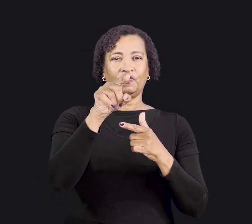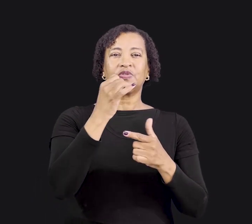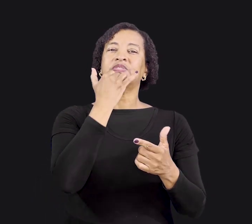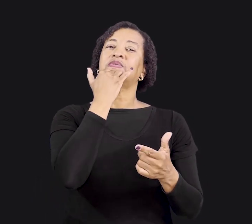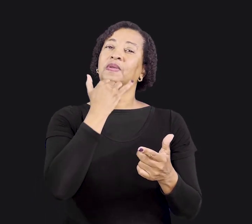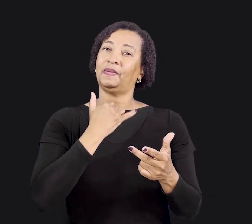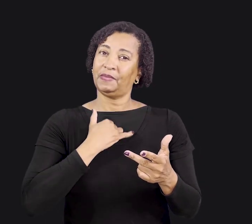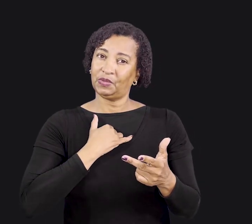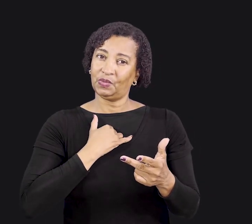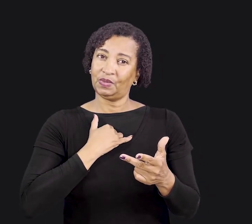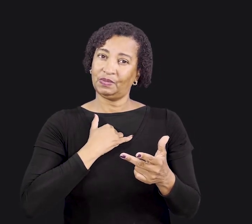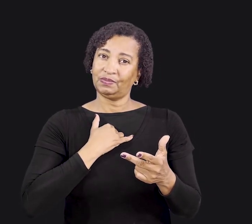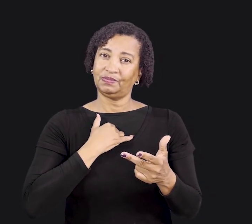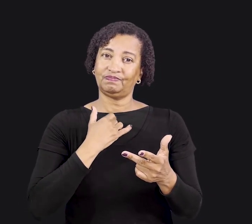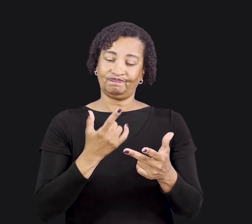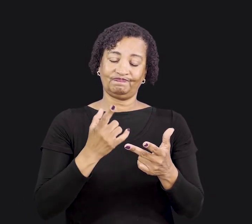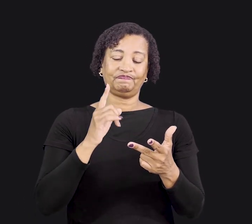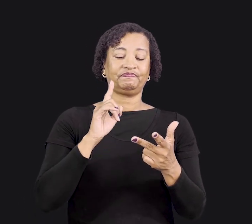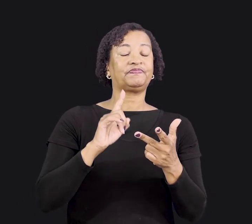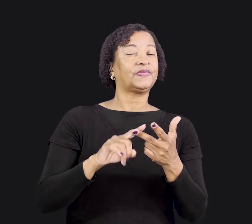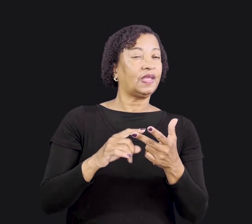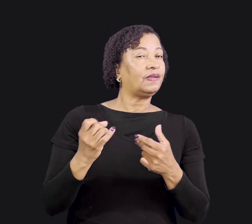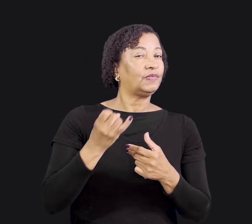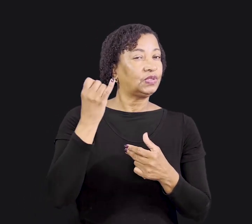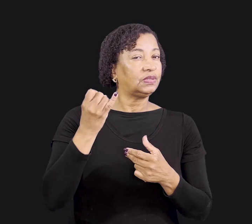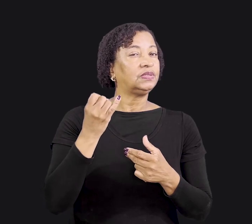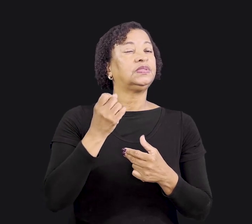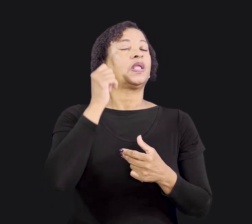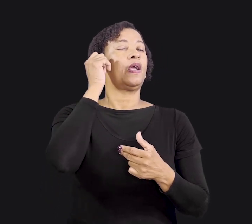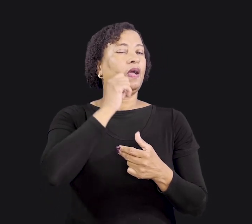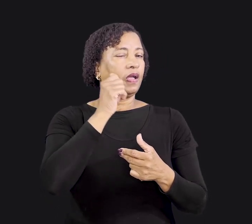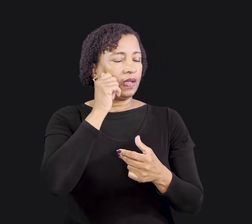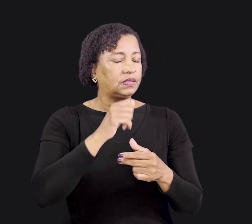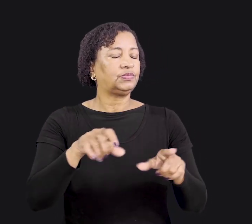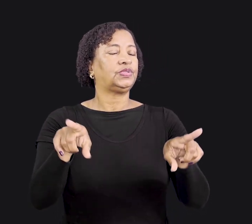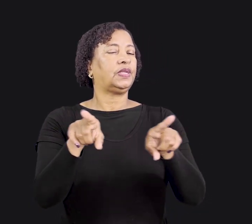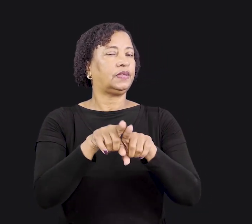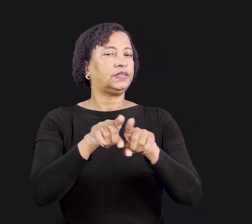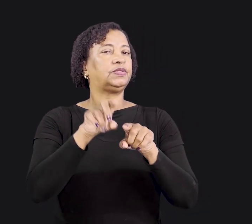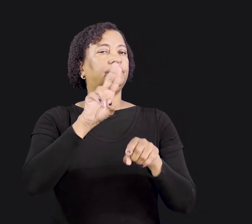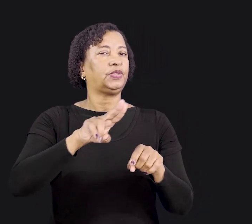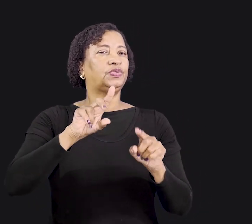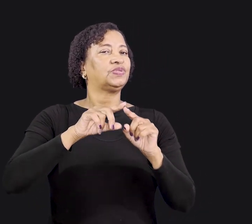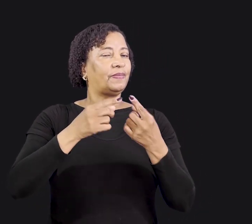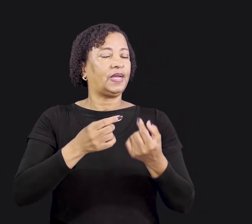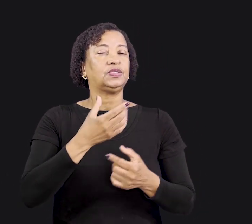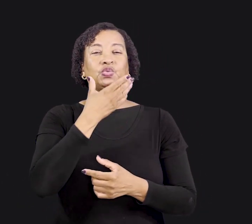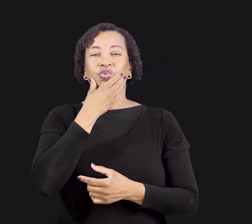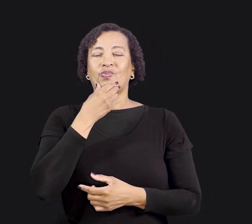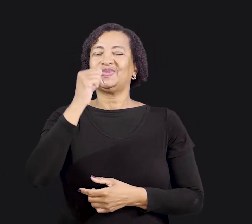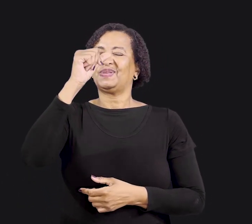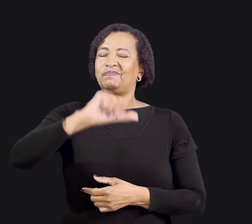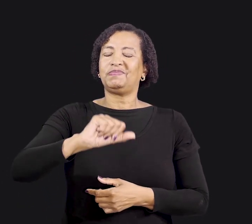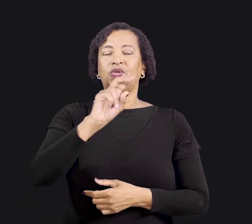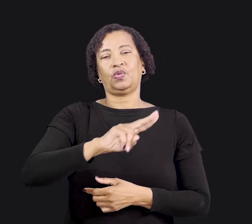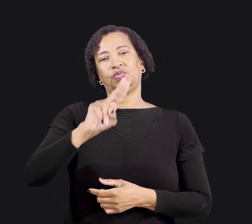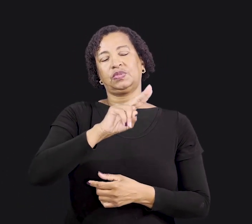perdoa? É impressionante. Isso se aplica às mulheres também, mas é pior entre os homens. Como eles